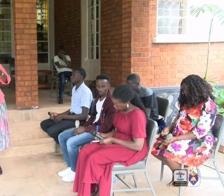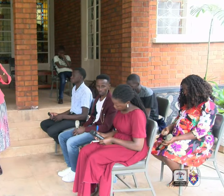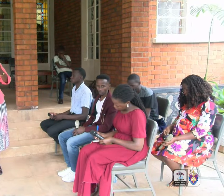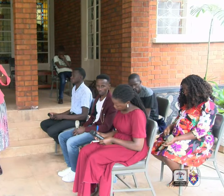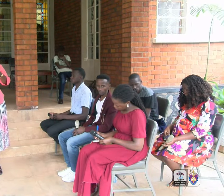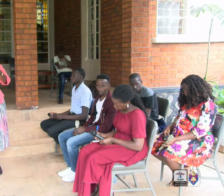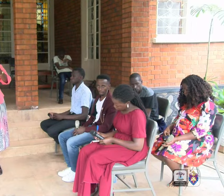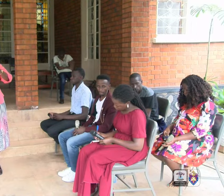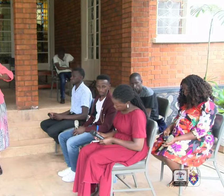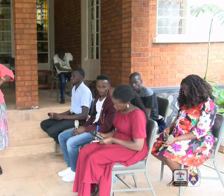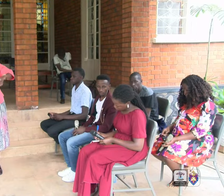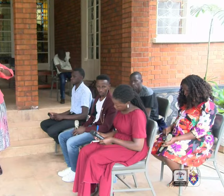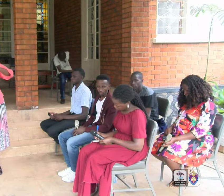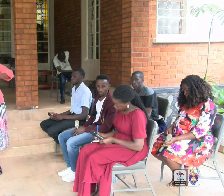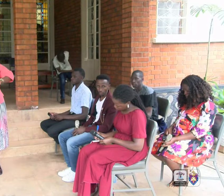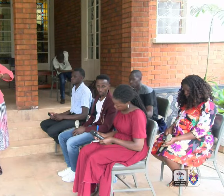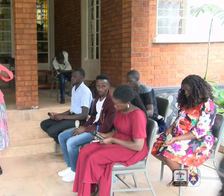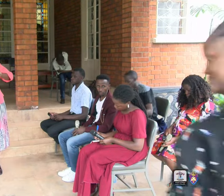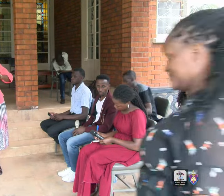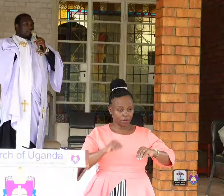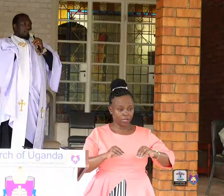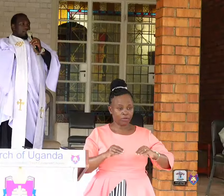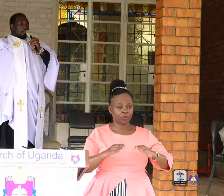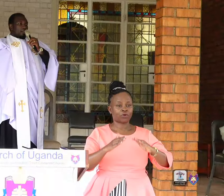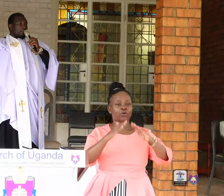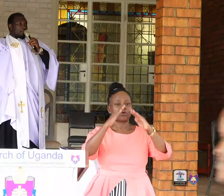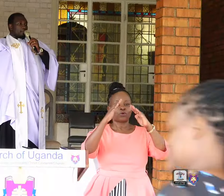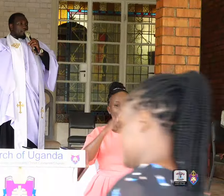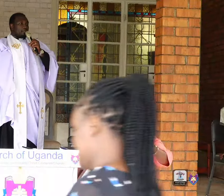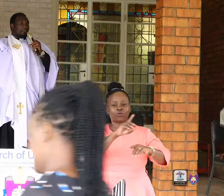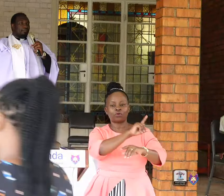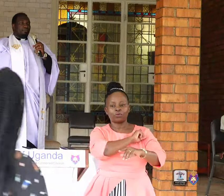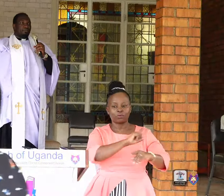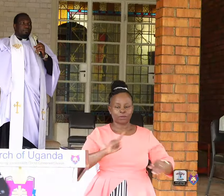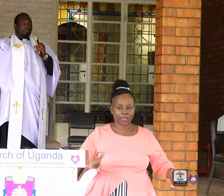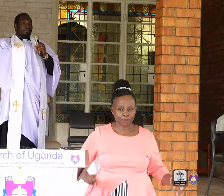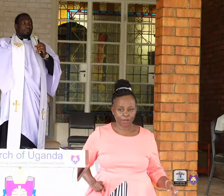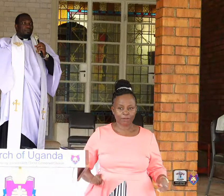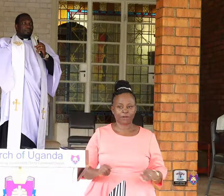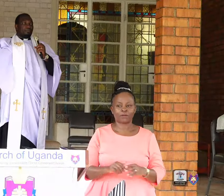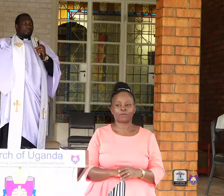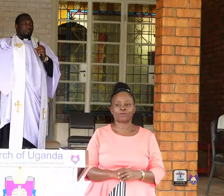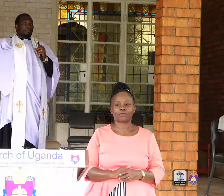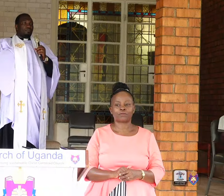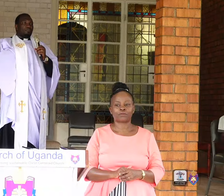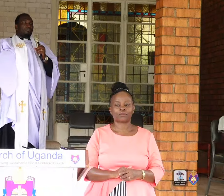tuwaayo mu nnyumba ya Mukama.